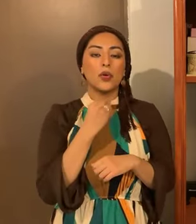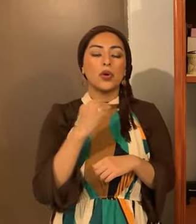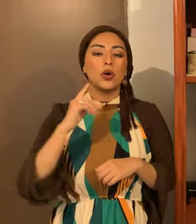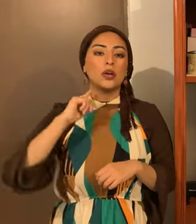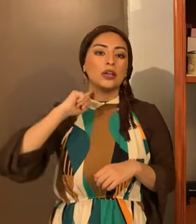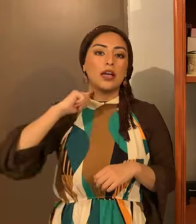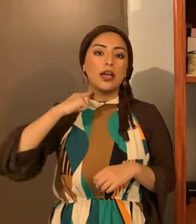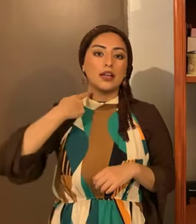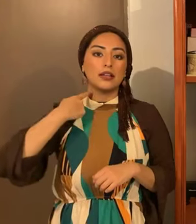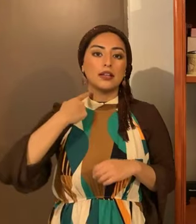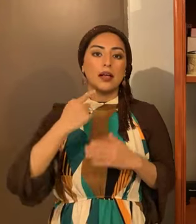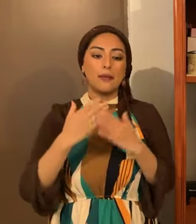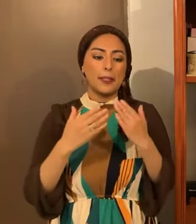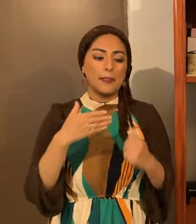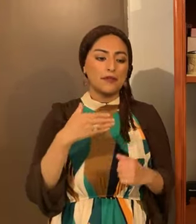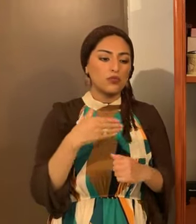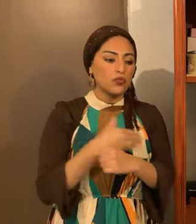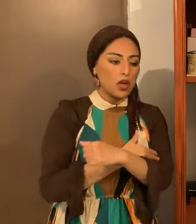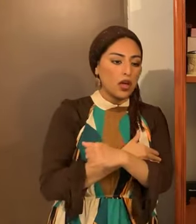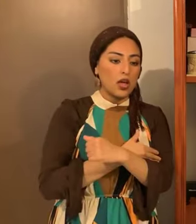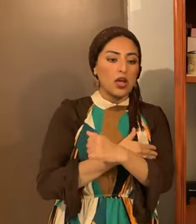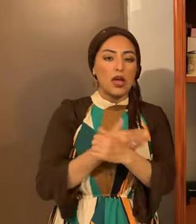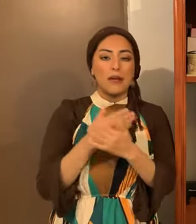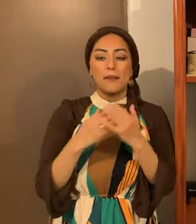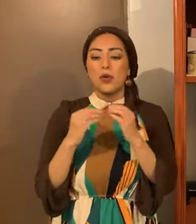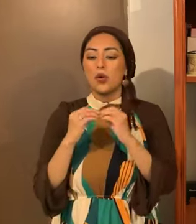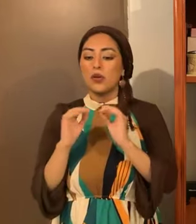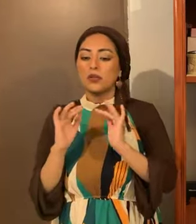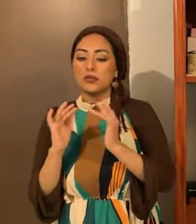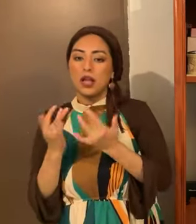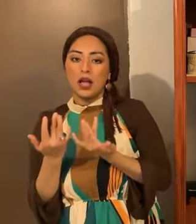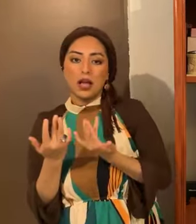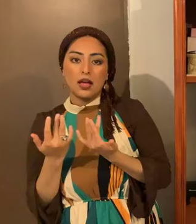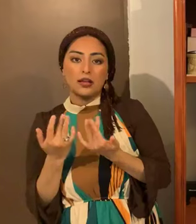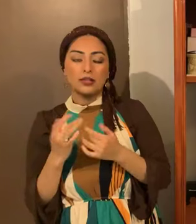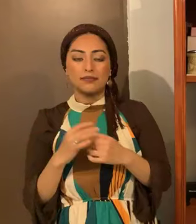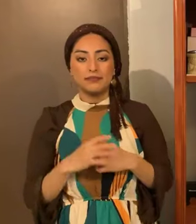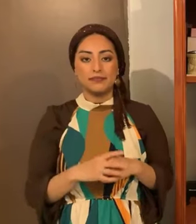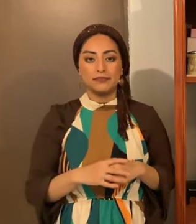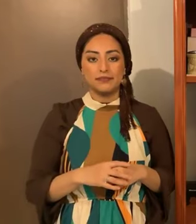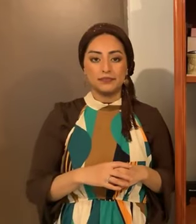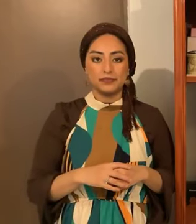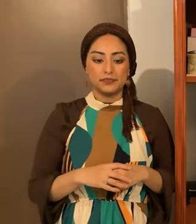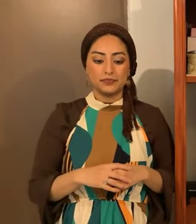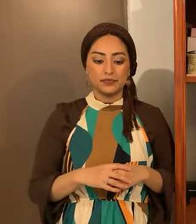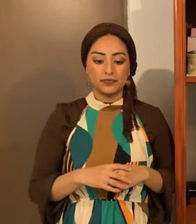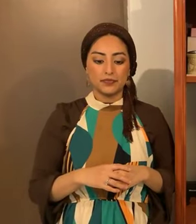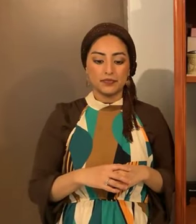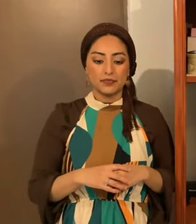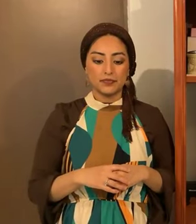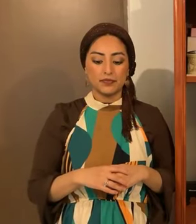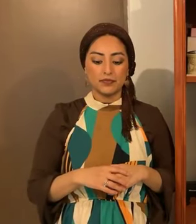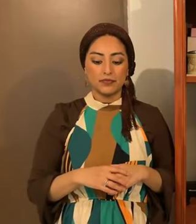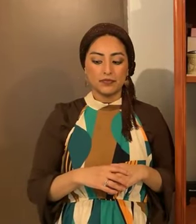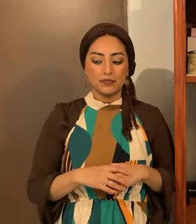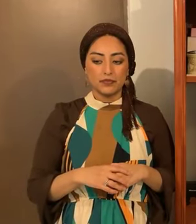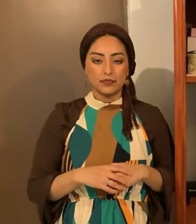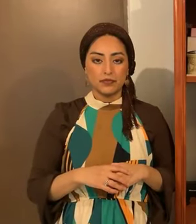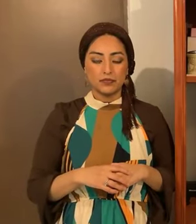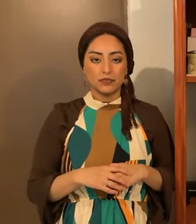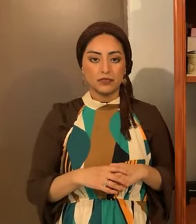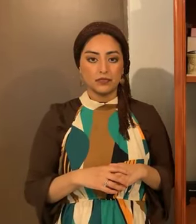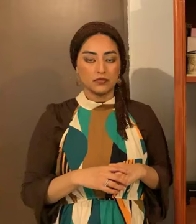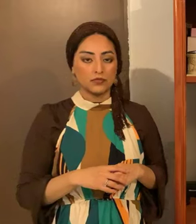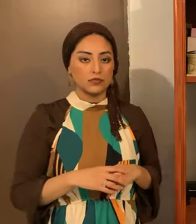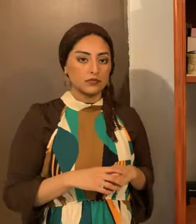de un poquito fuerte, un poquito más suave, y los microtonos. Ahora, ¿qué elementos revelan una